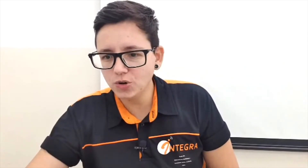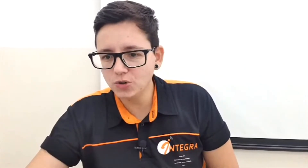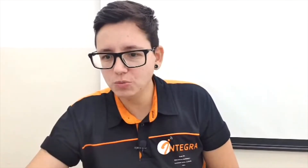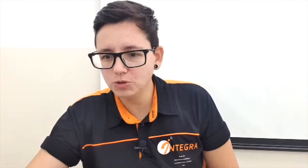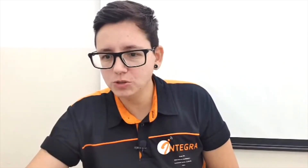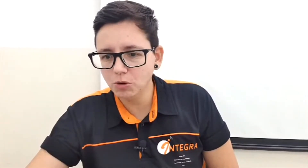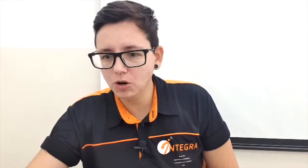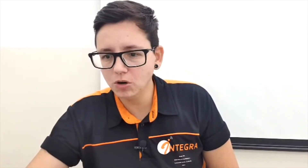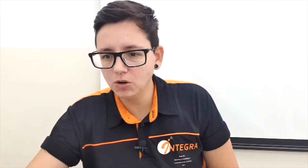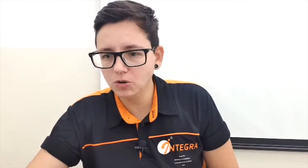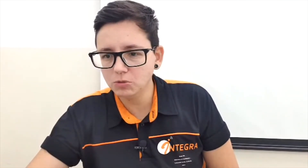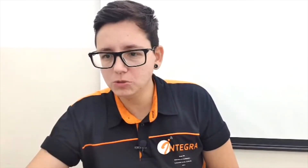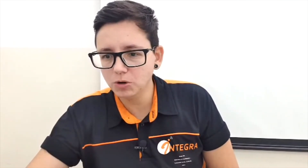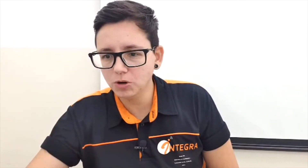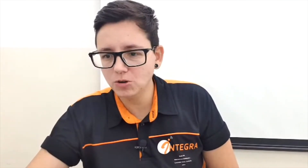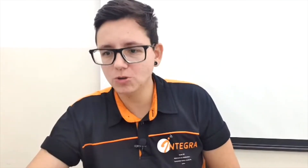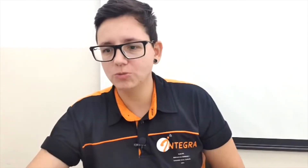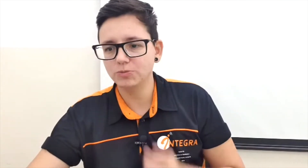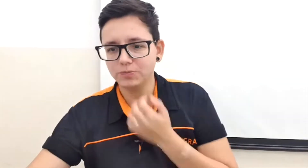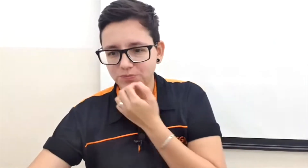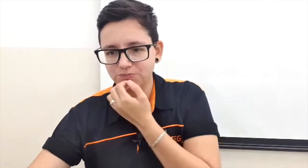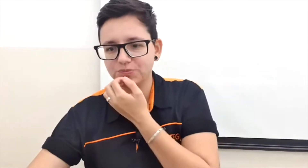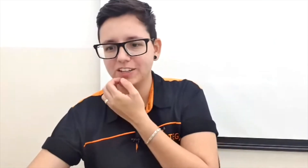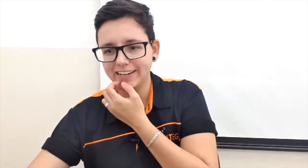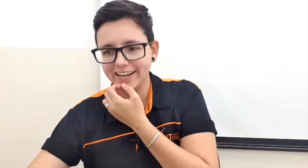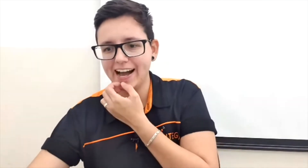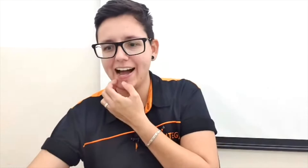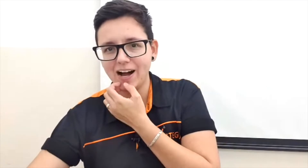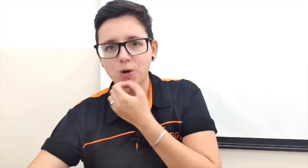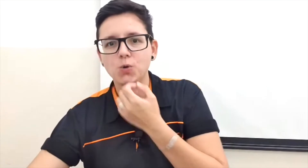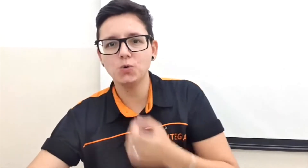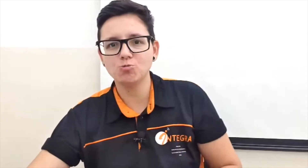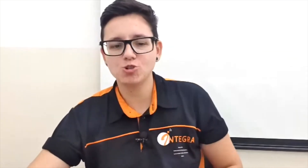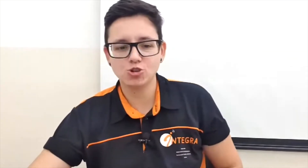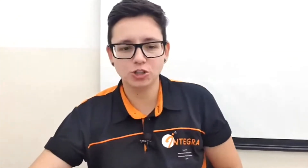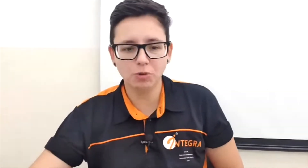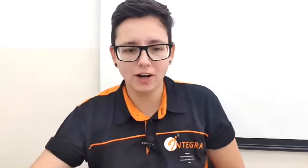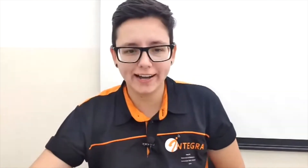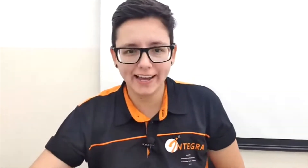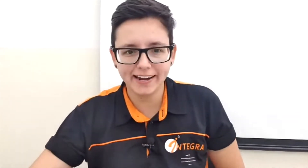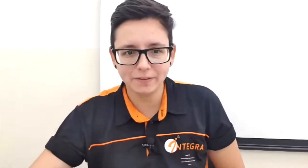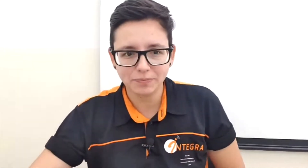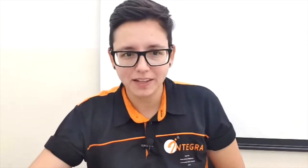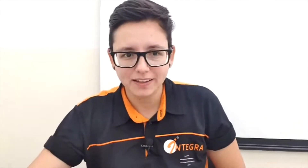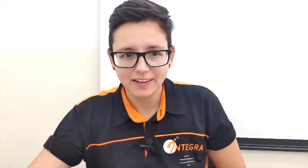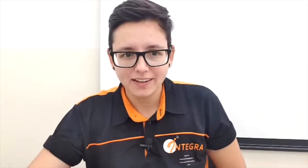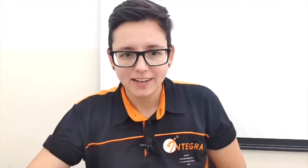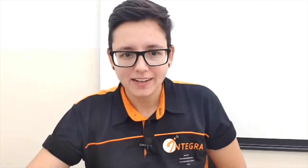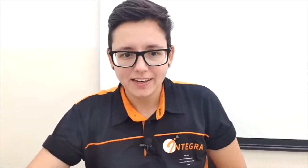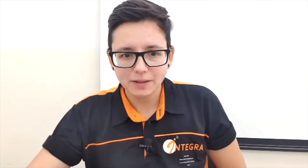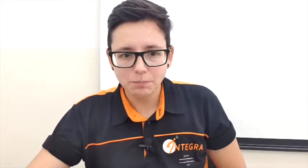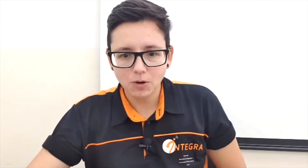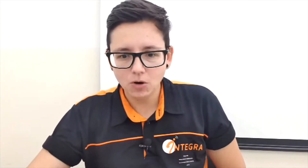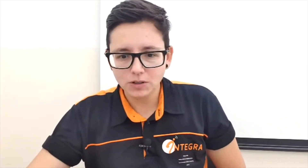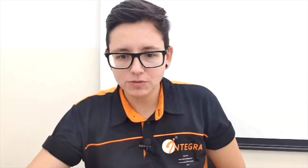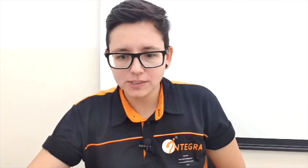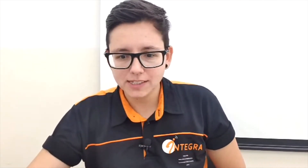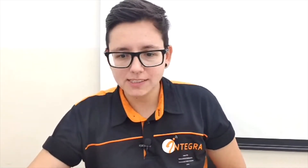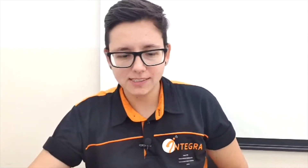Show! Muito bom, muito bom. Legal. Show de bola, galera. Que bom que vocês